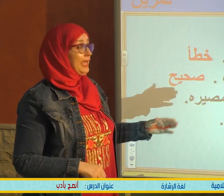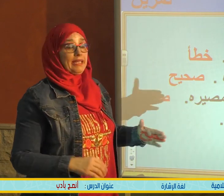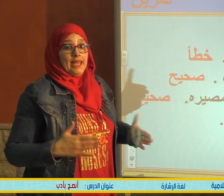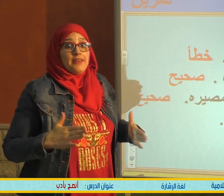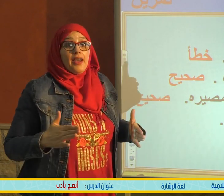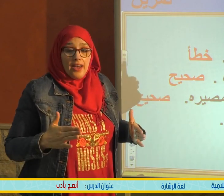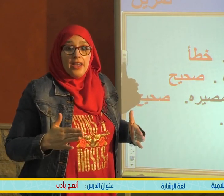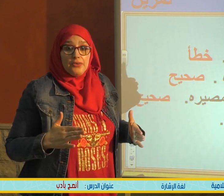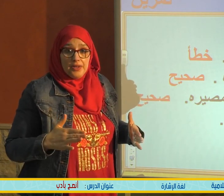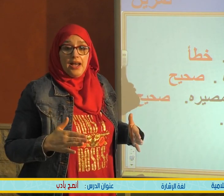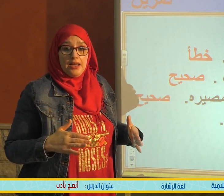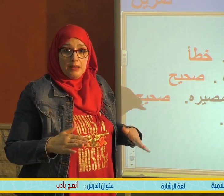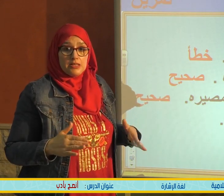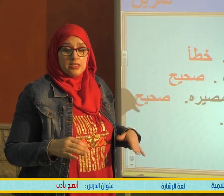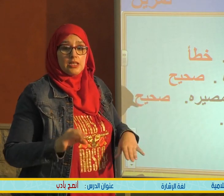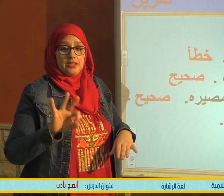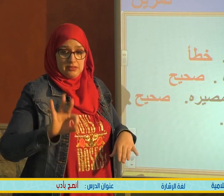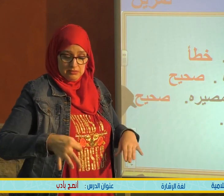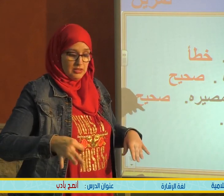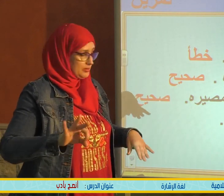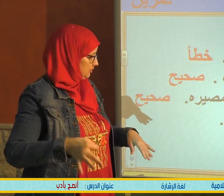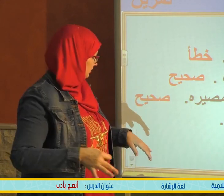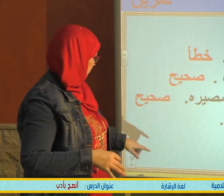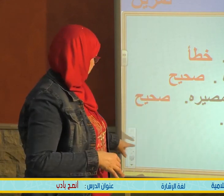كان خائفا على مصيره.